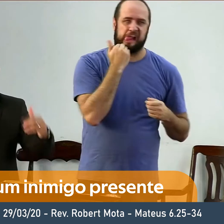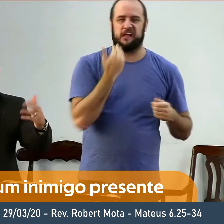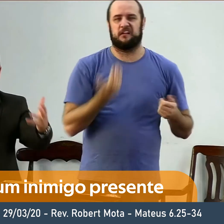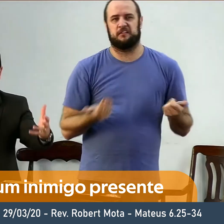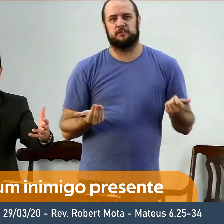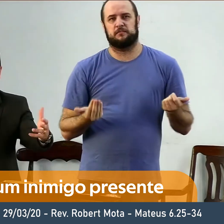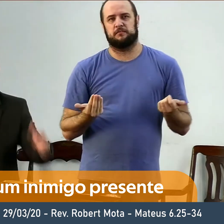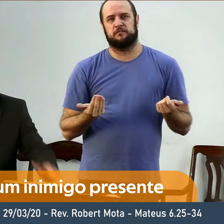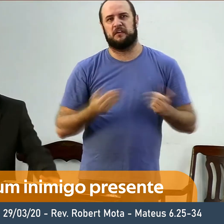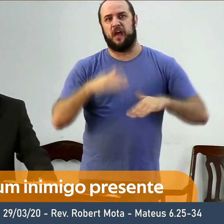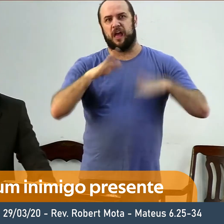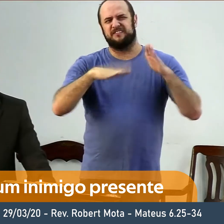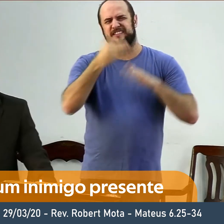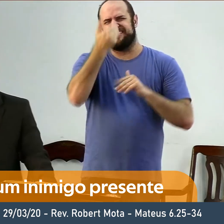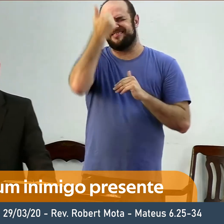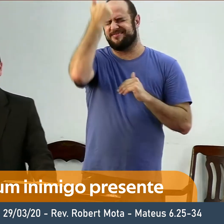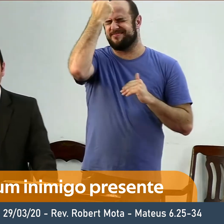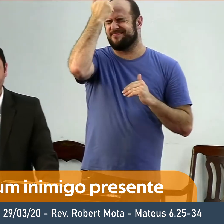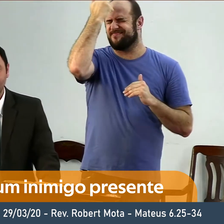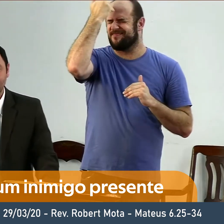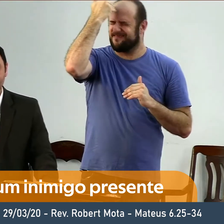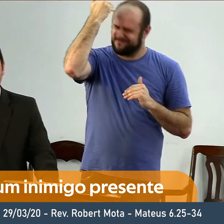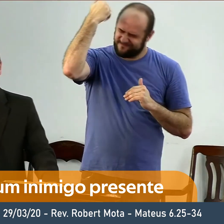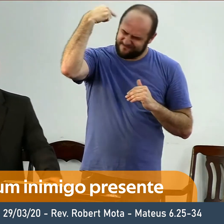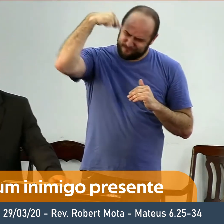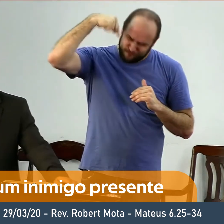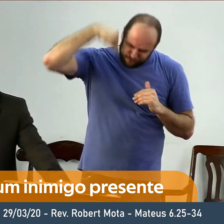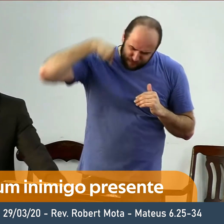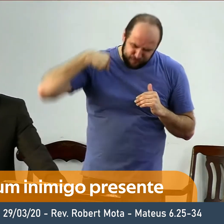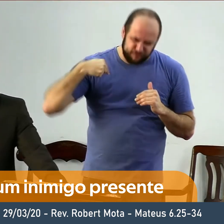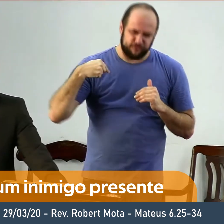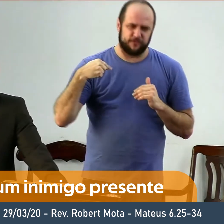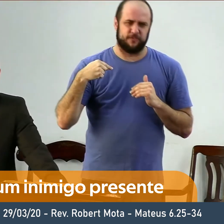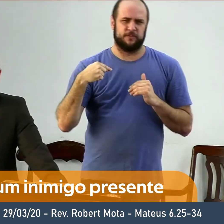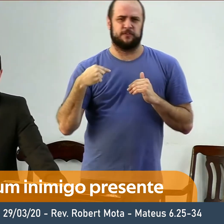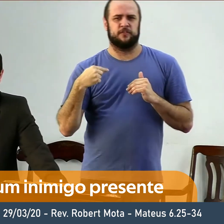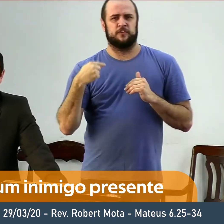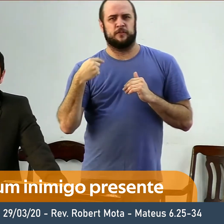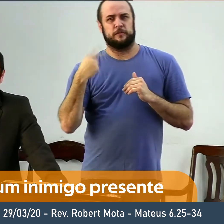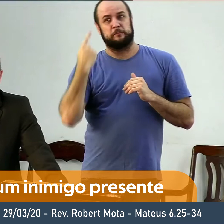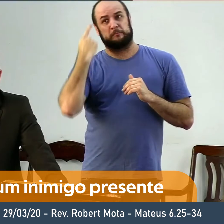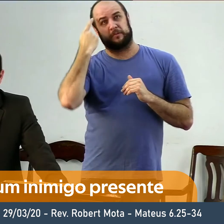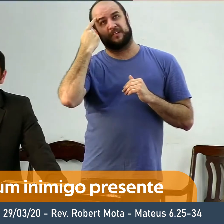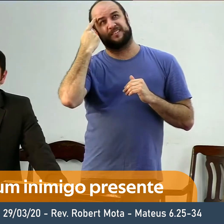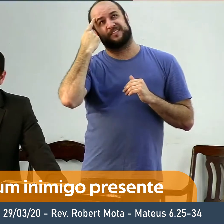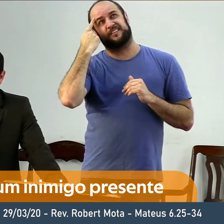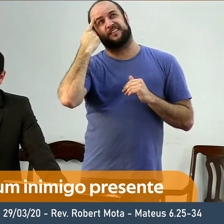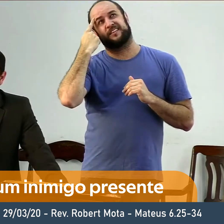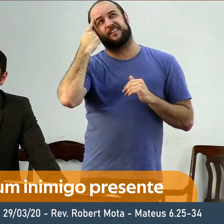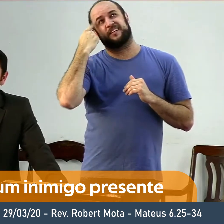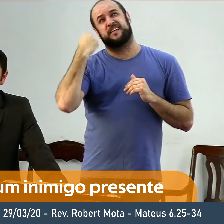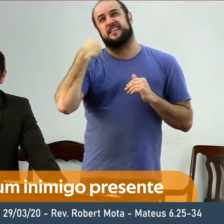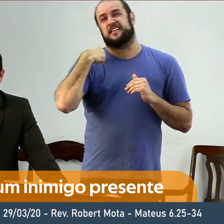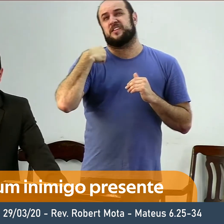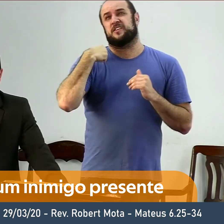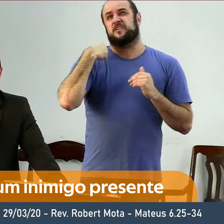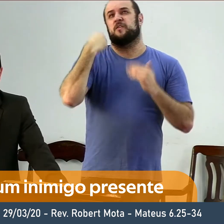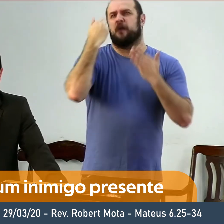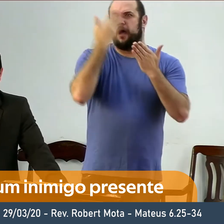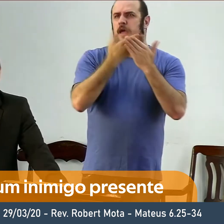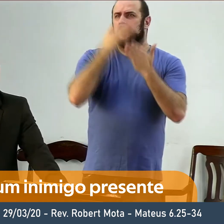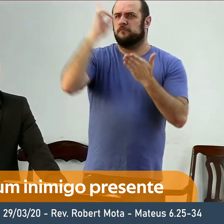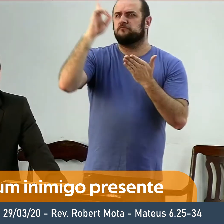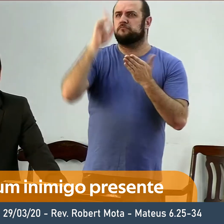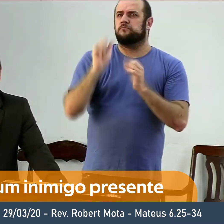não externando, mas lá no consciente, você diz: eu confio que Deus é o